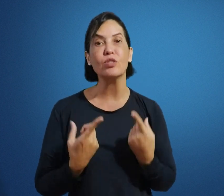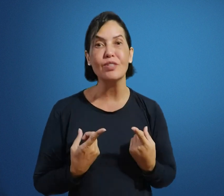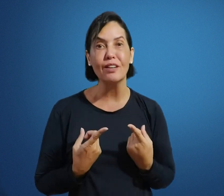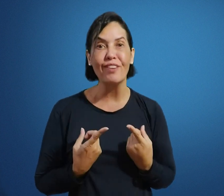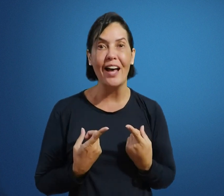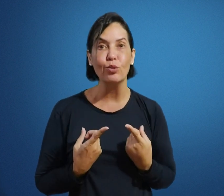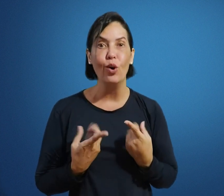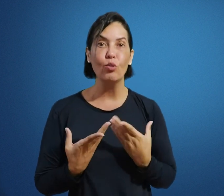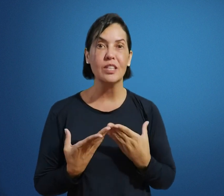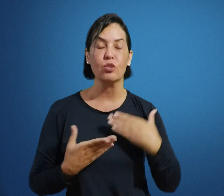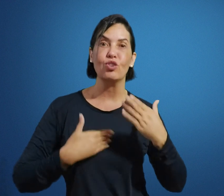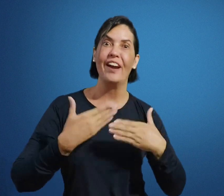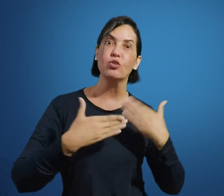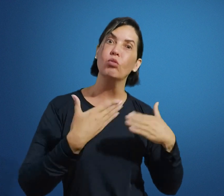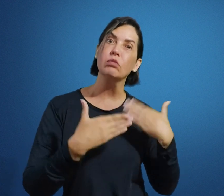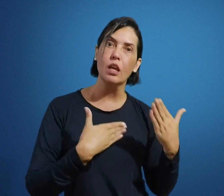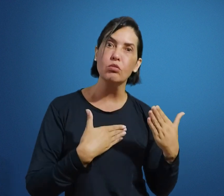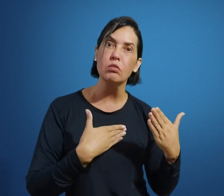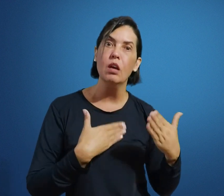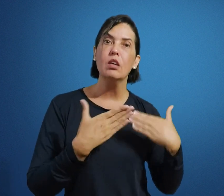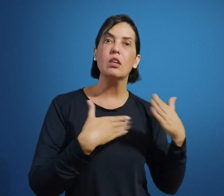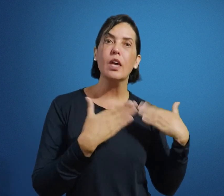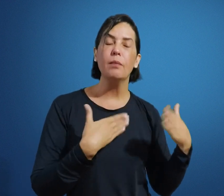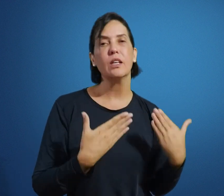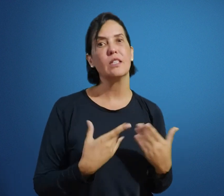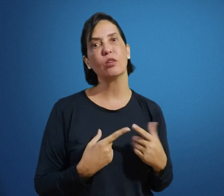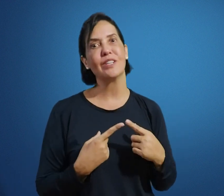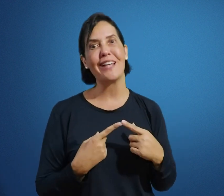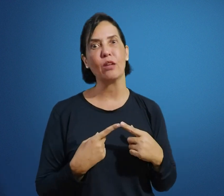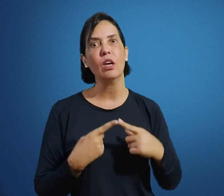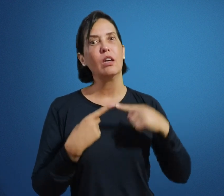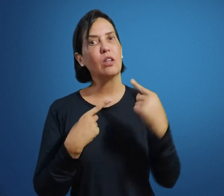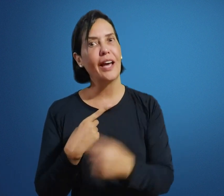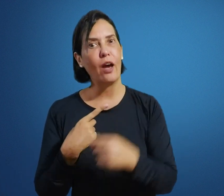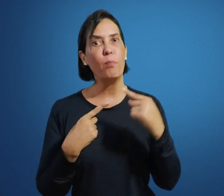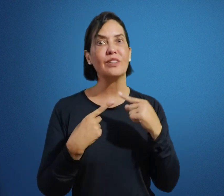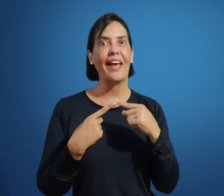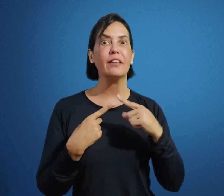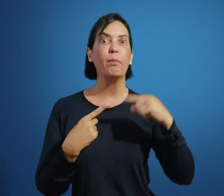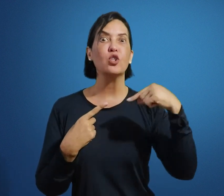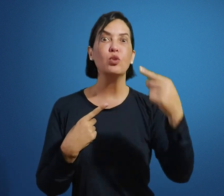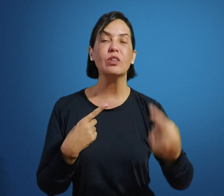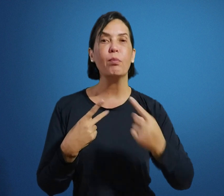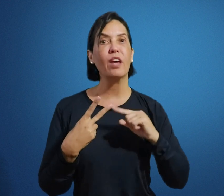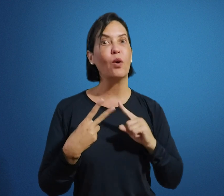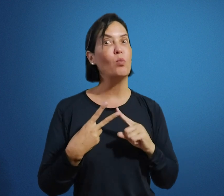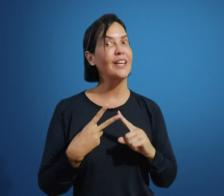seu significado, ou seja, diversos contextos em que ele poderia ser utilizado. Então ela caiu por terra e depois de muito tempo veio a